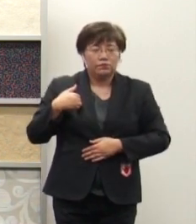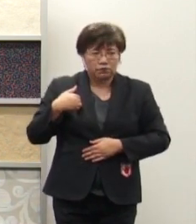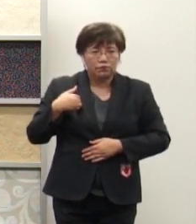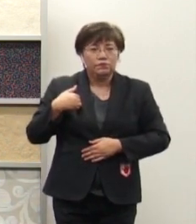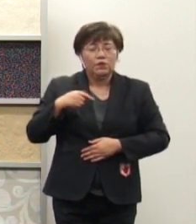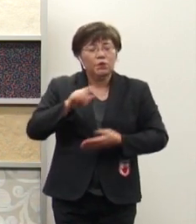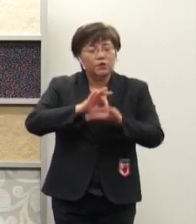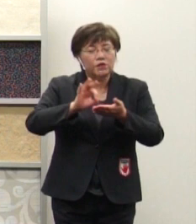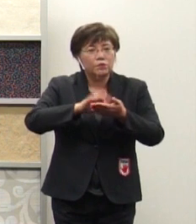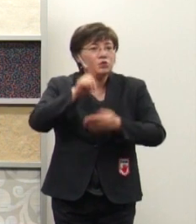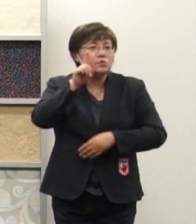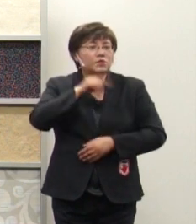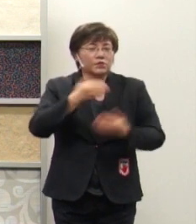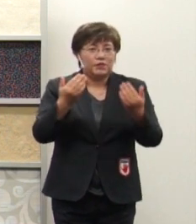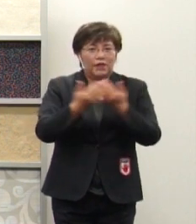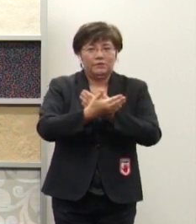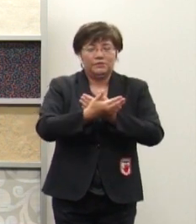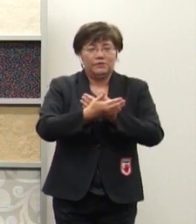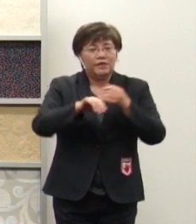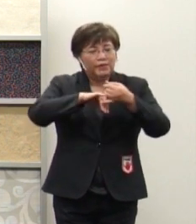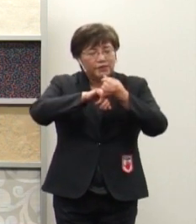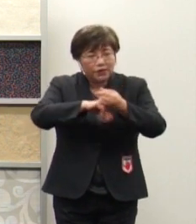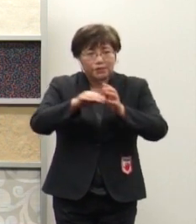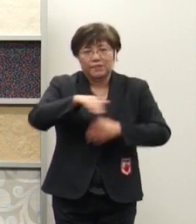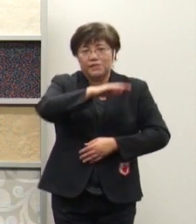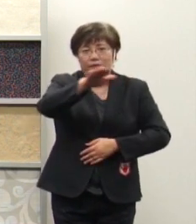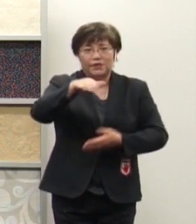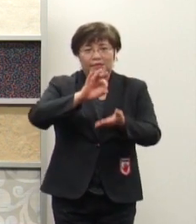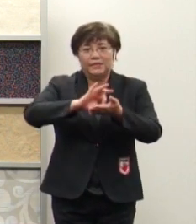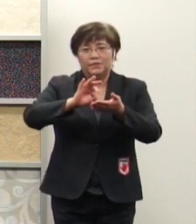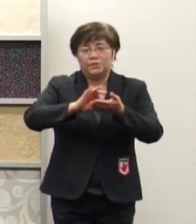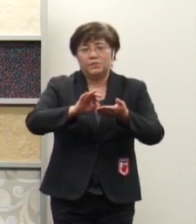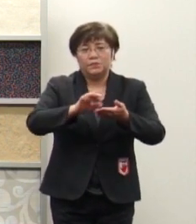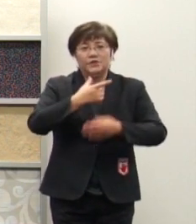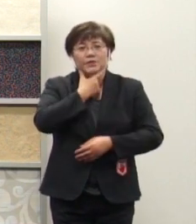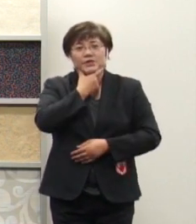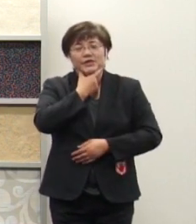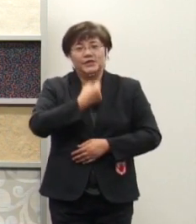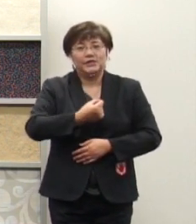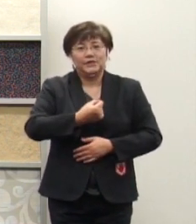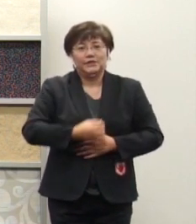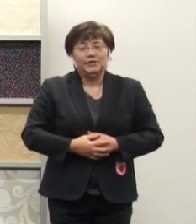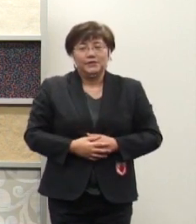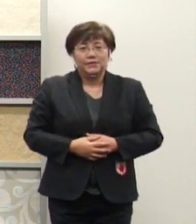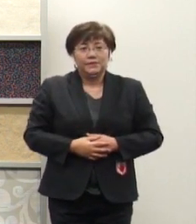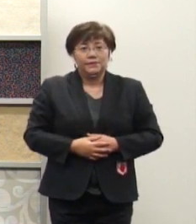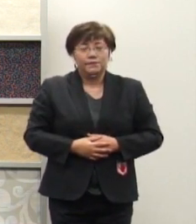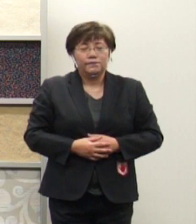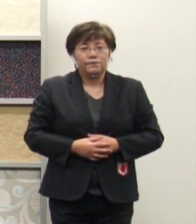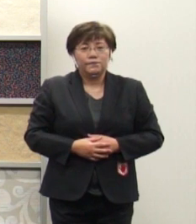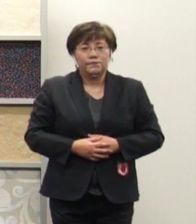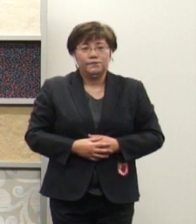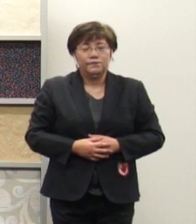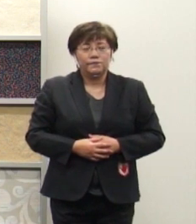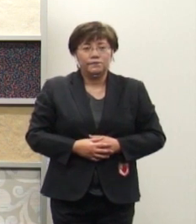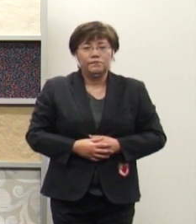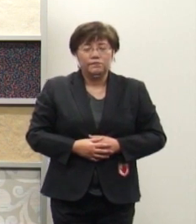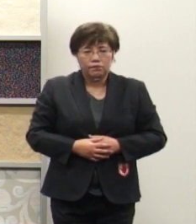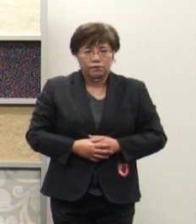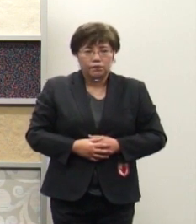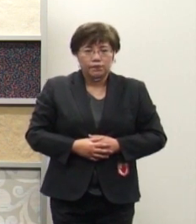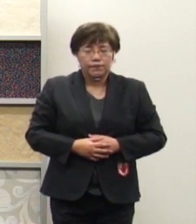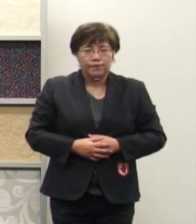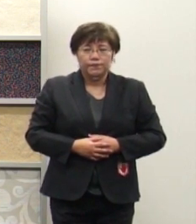多くの皆様に利用をしていただきたいと思います。ここでも繰り返しになりまして大変恐縮です